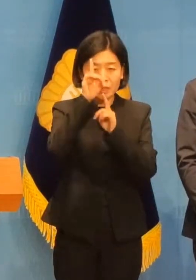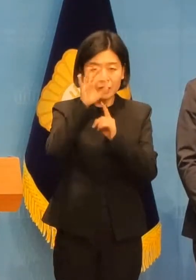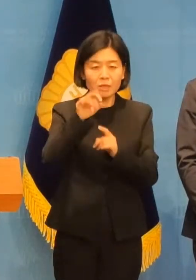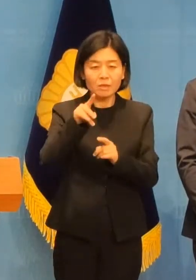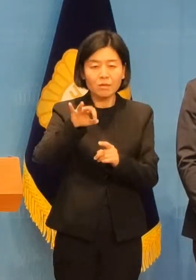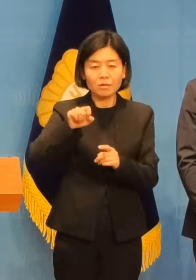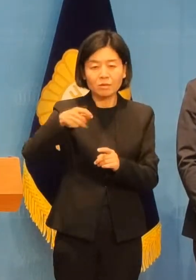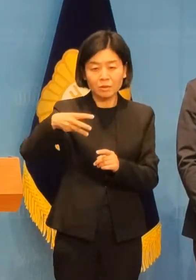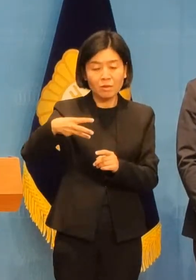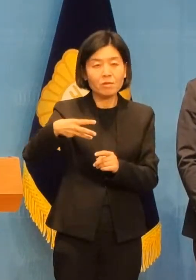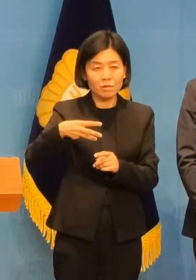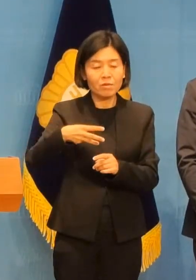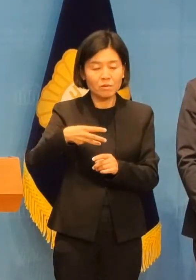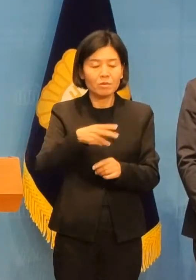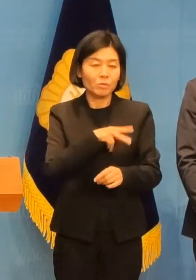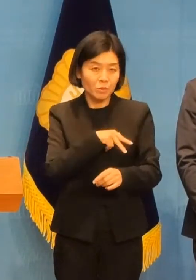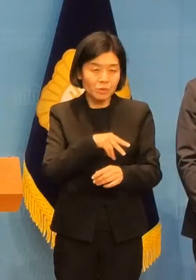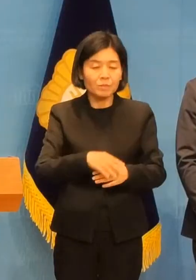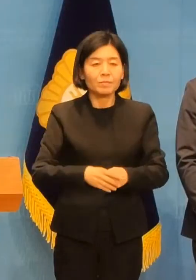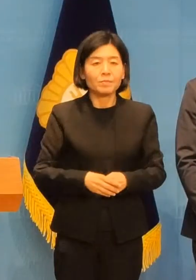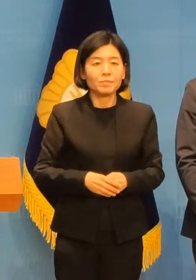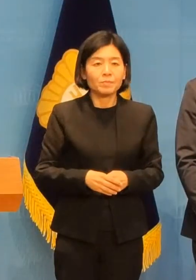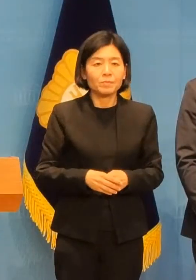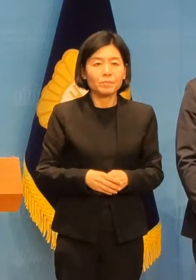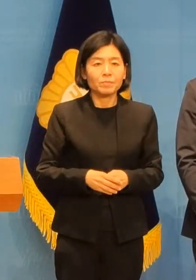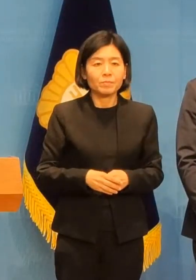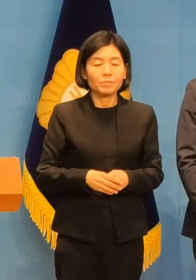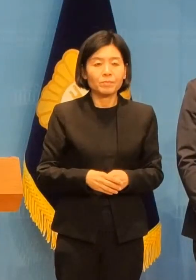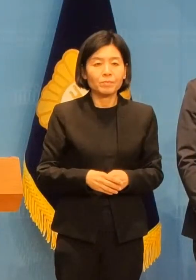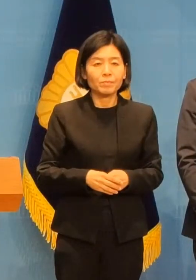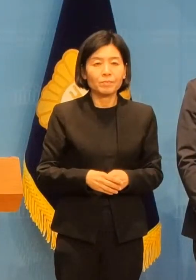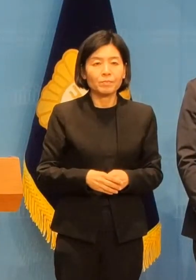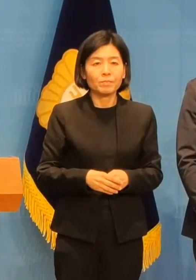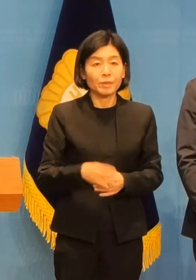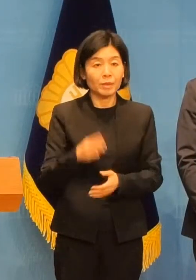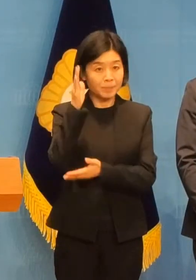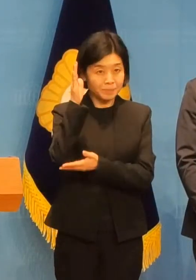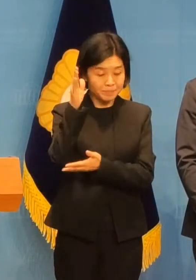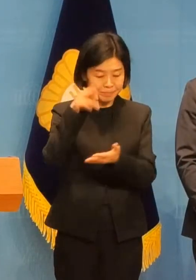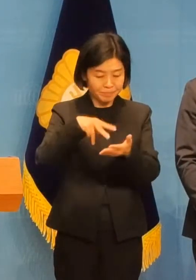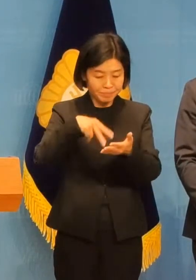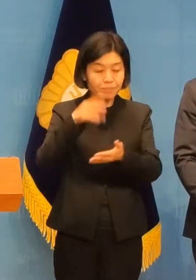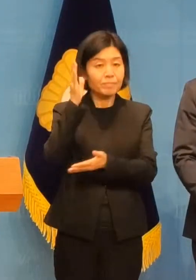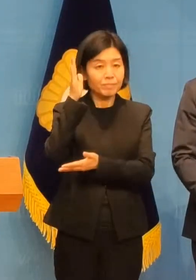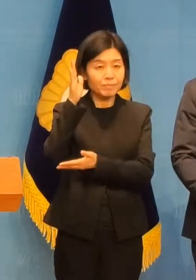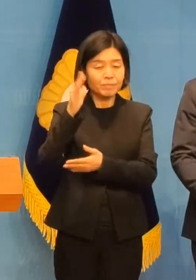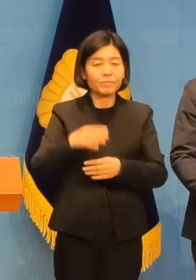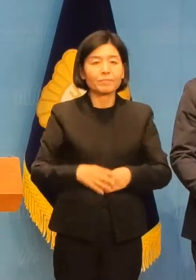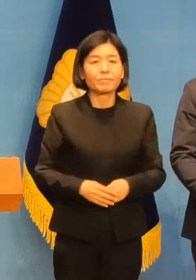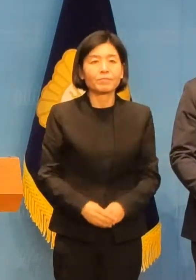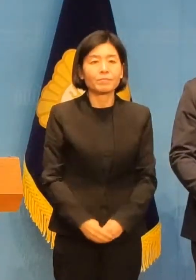이영철 인천서구의원입니다. 네, 지금부터 기자회견문 낭독을 하겠습니다.